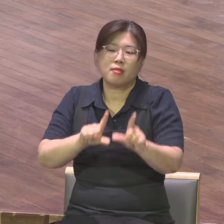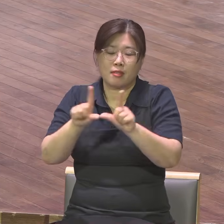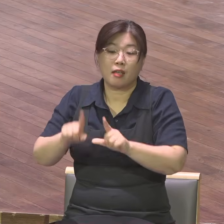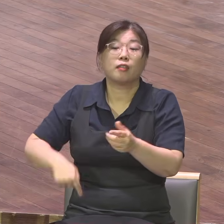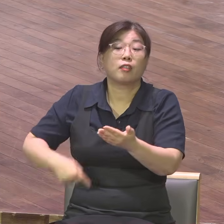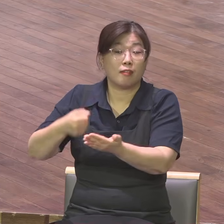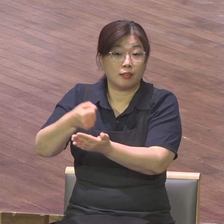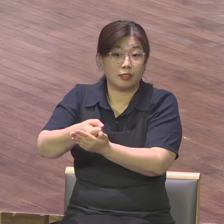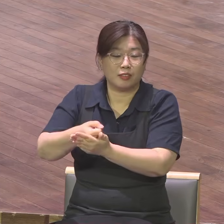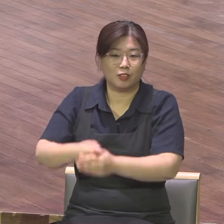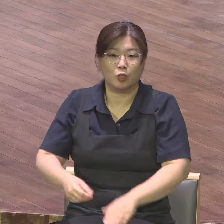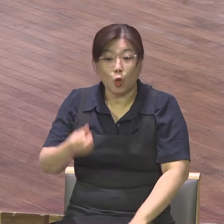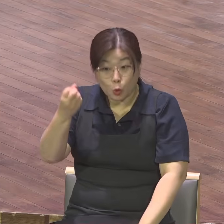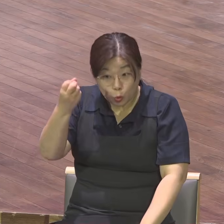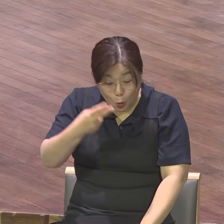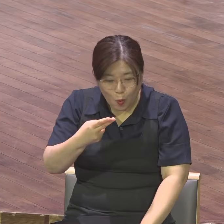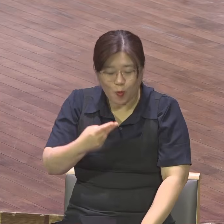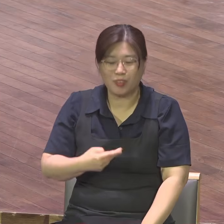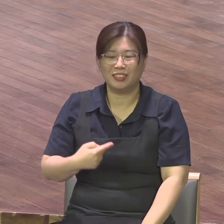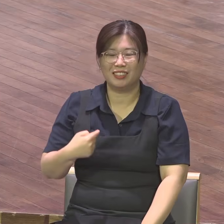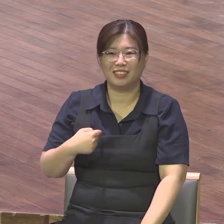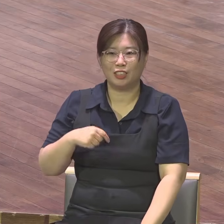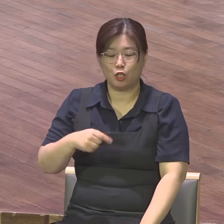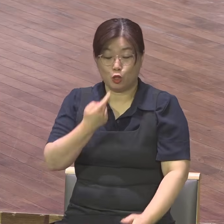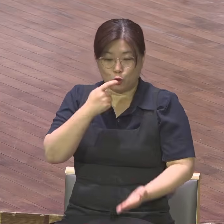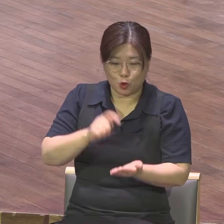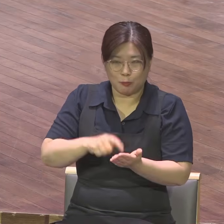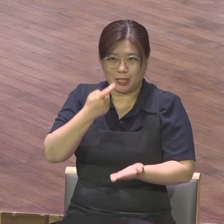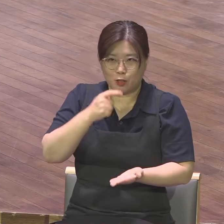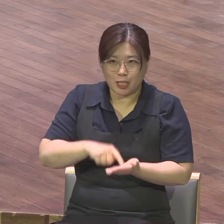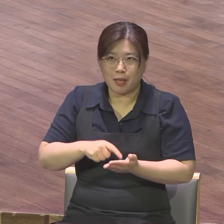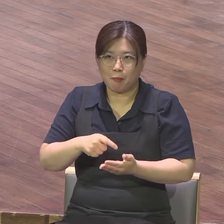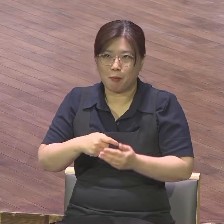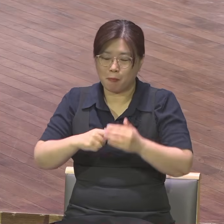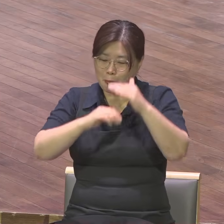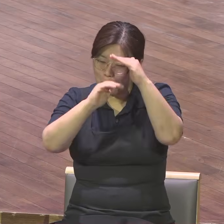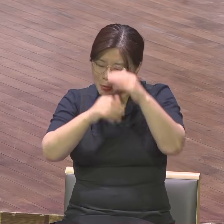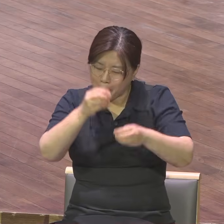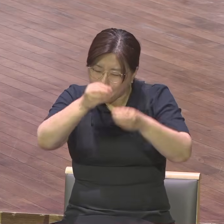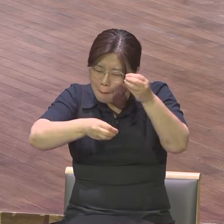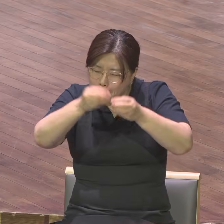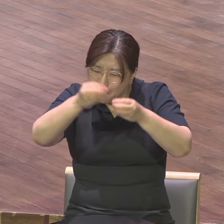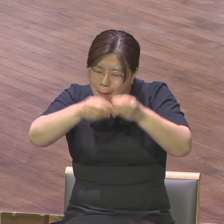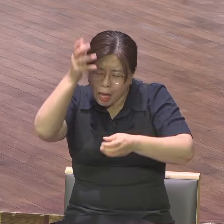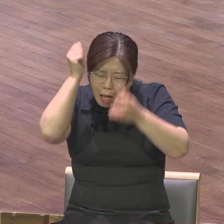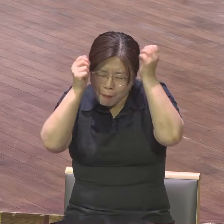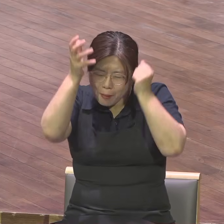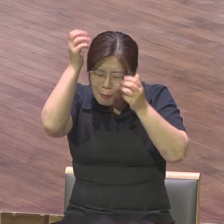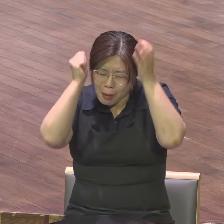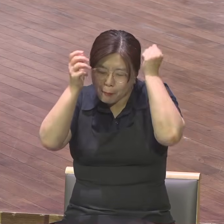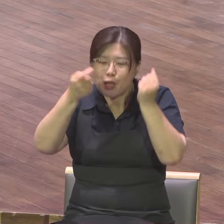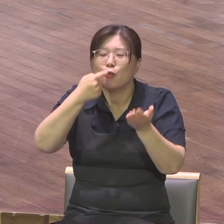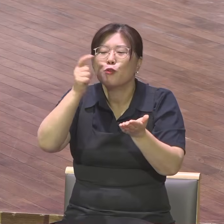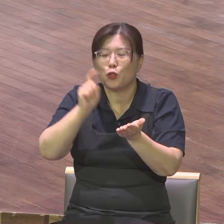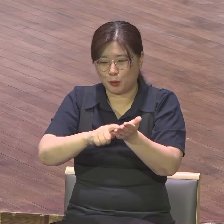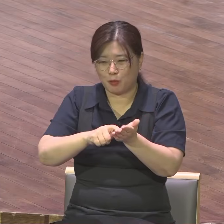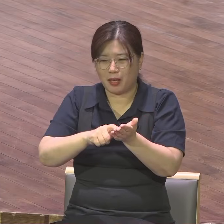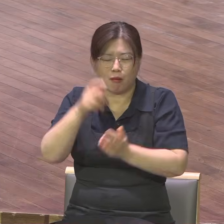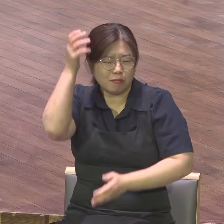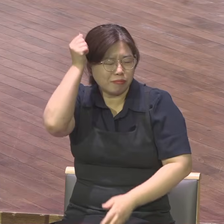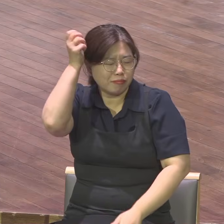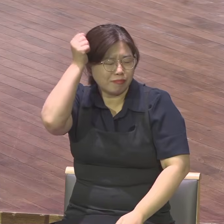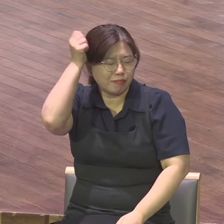알파벳 순서니까 암송할 수 있도록, 쉽게 성경을 암송할 수 있도록 하기 위함이었어요. 이 성경 암송은 사실